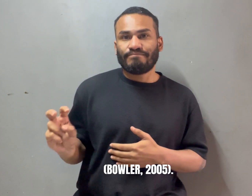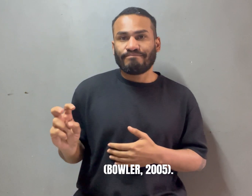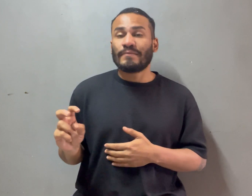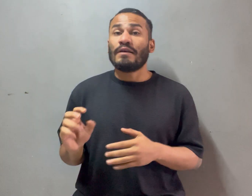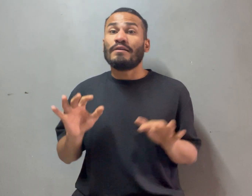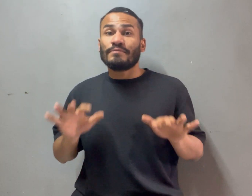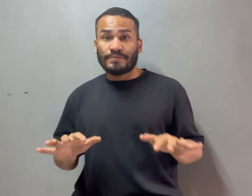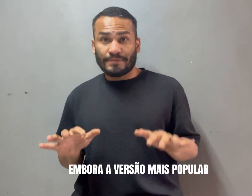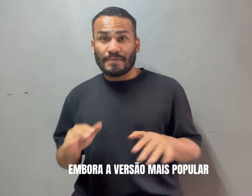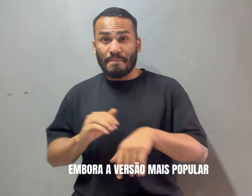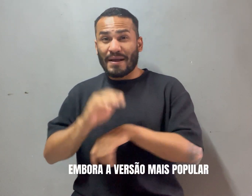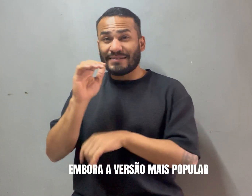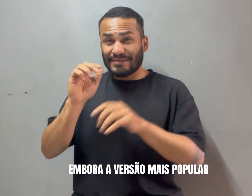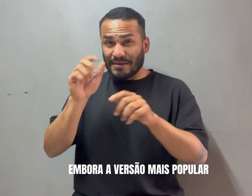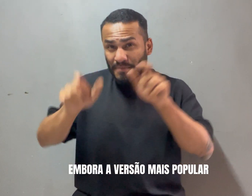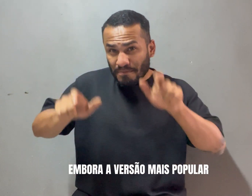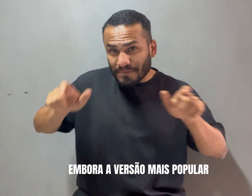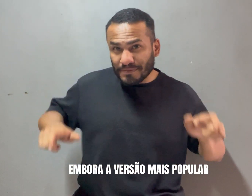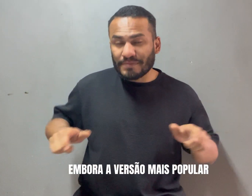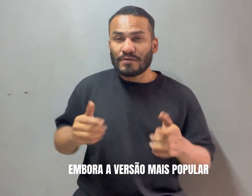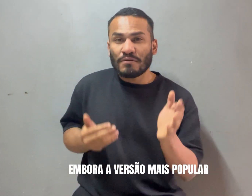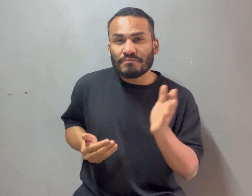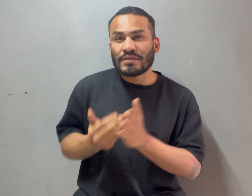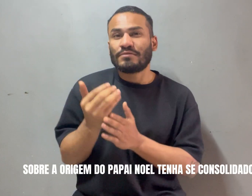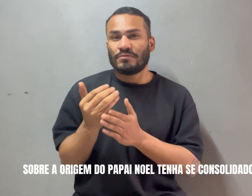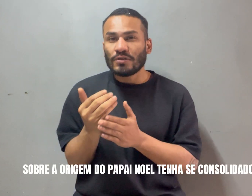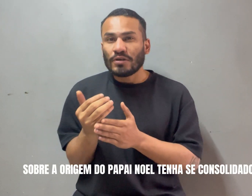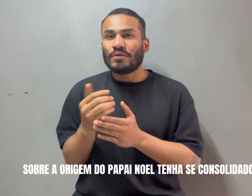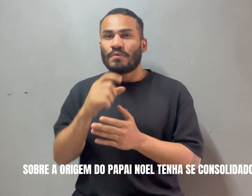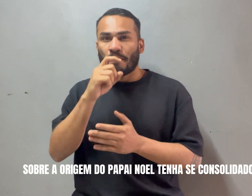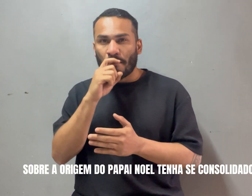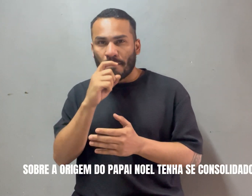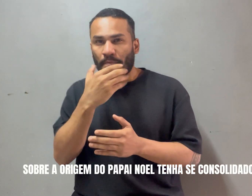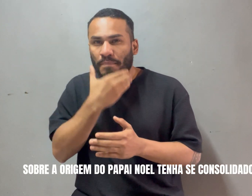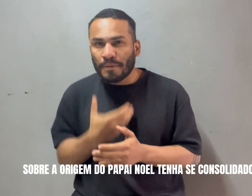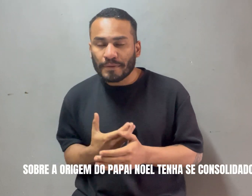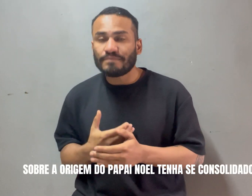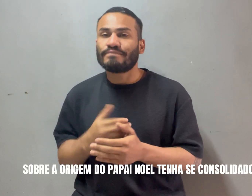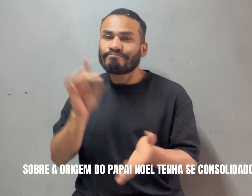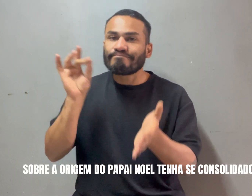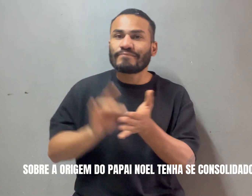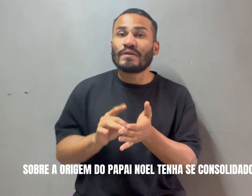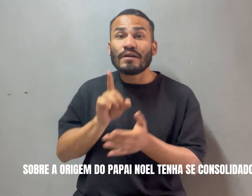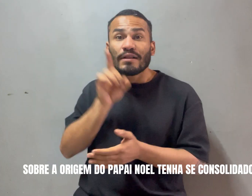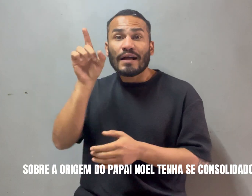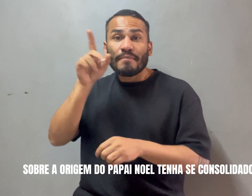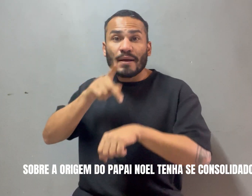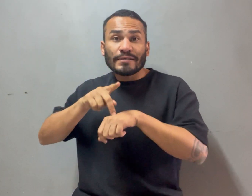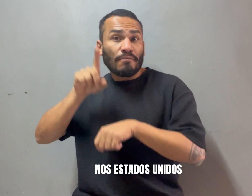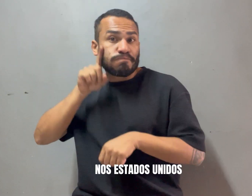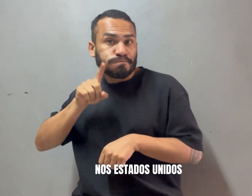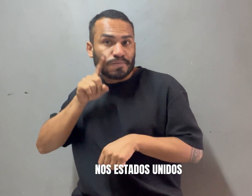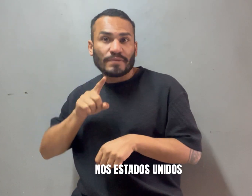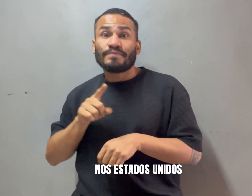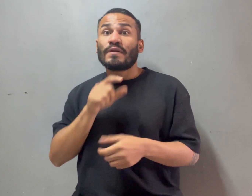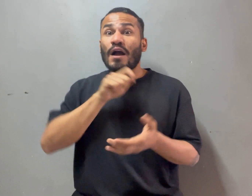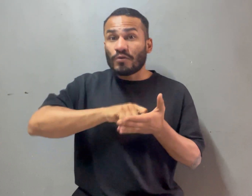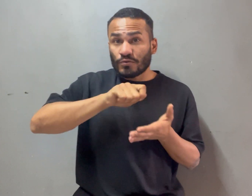2005. Embora a versão mais popular sobre a origem do Papai Noel tenha se consolidado nos Estados Unidos,